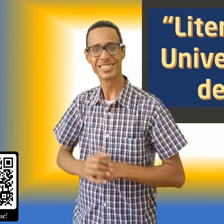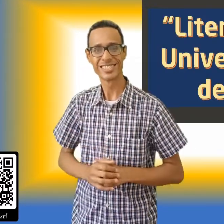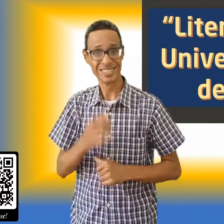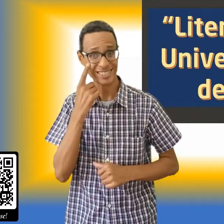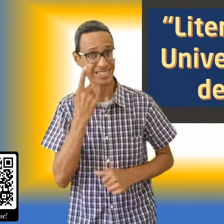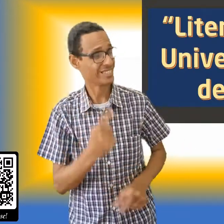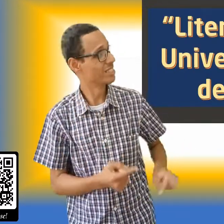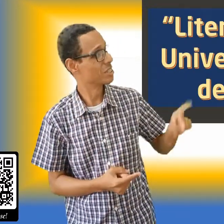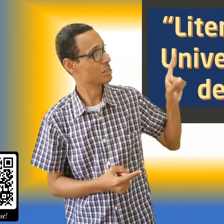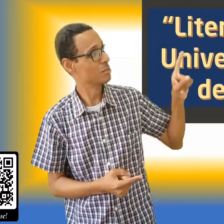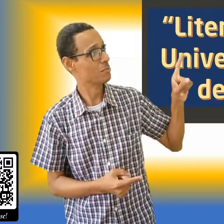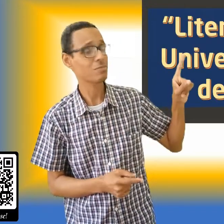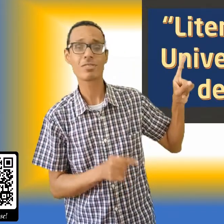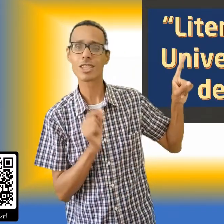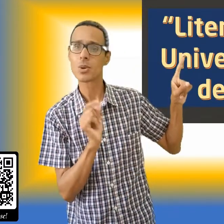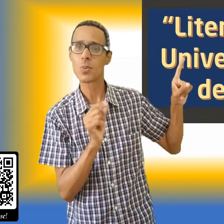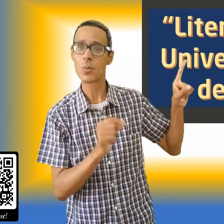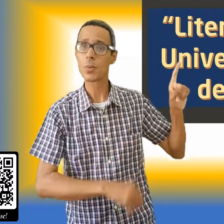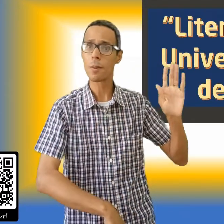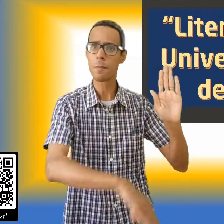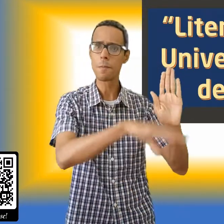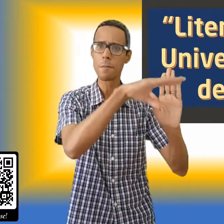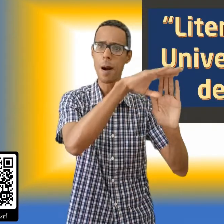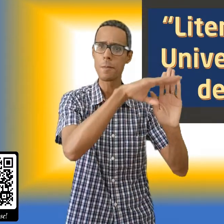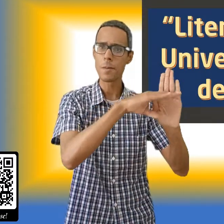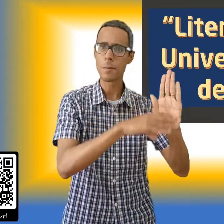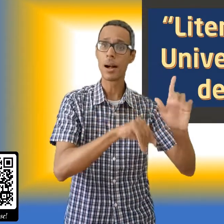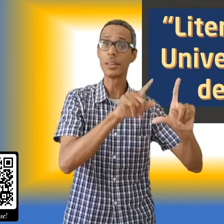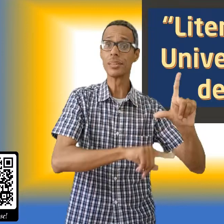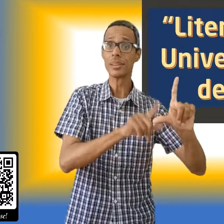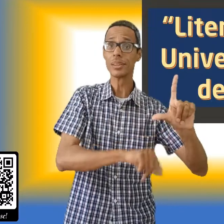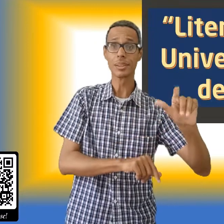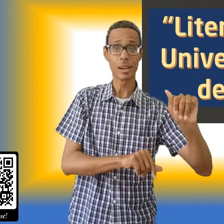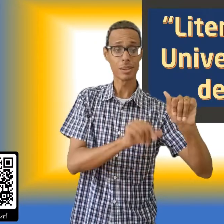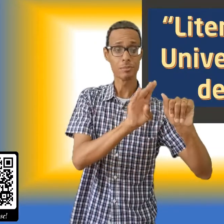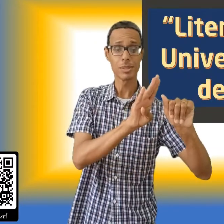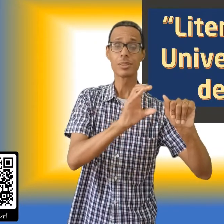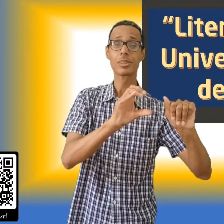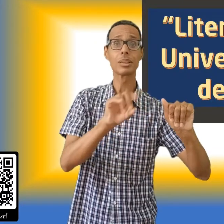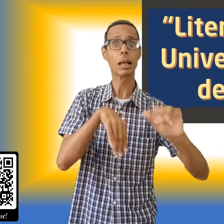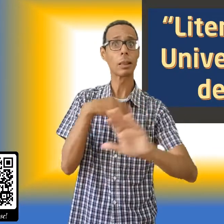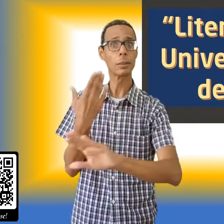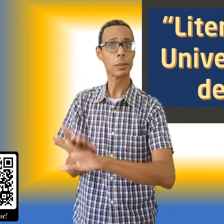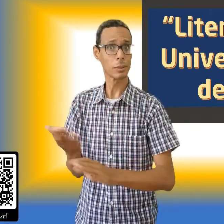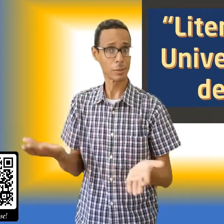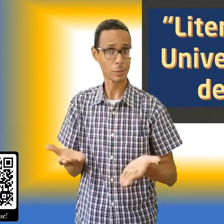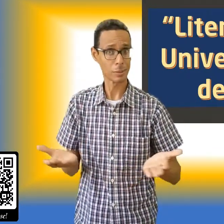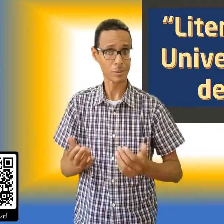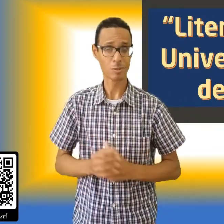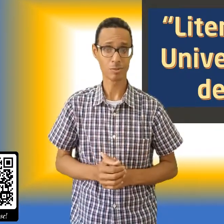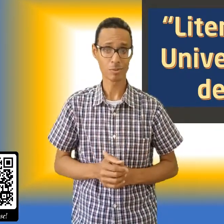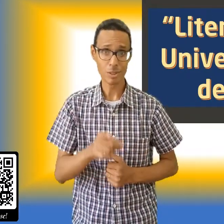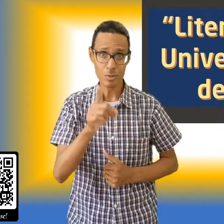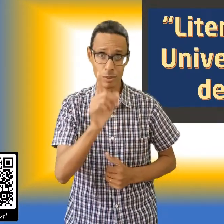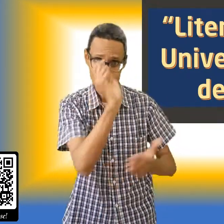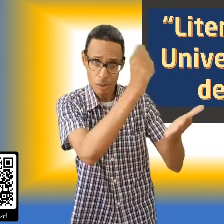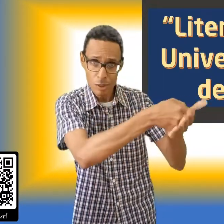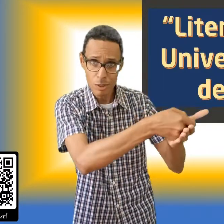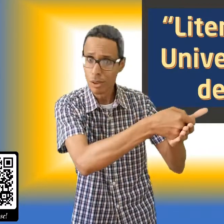edições. Neste card aqui acima, você vai encontrar a playlist completa de todas as outras letras que eu já